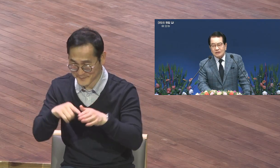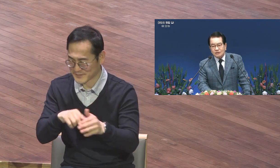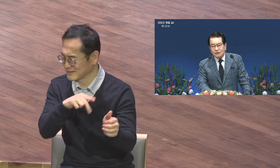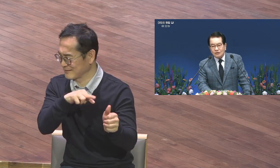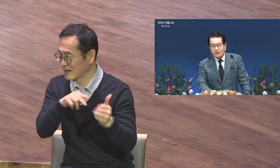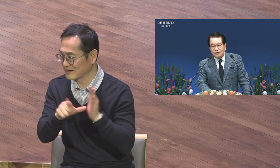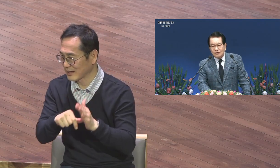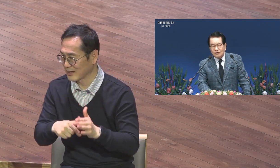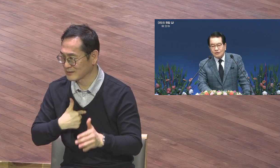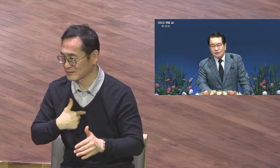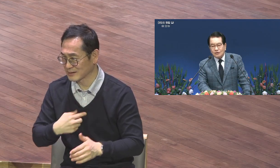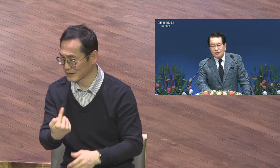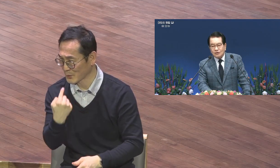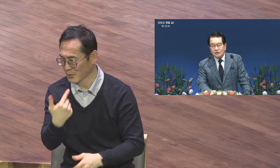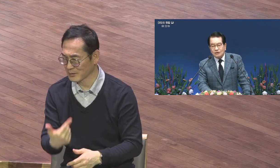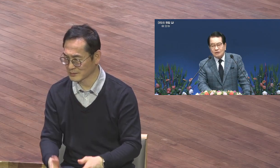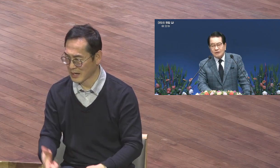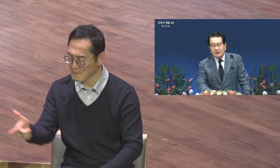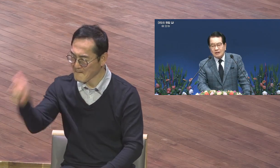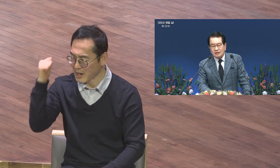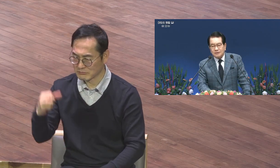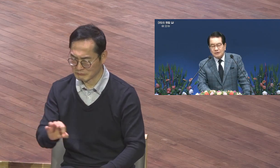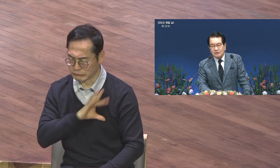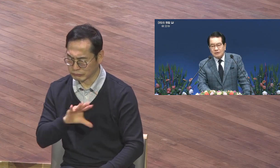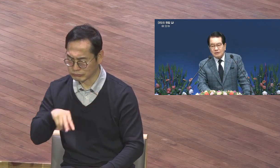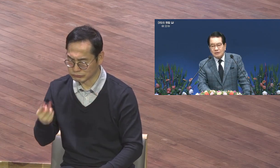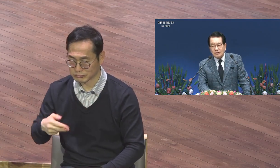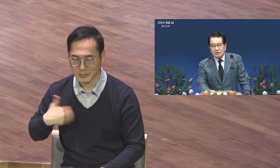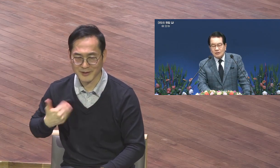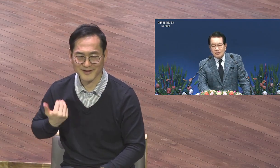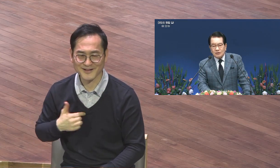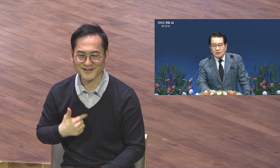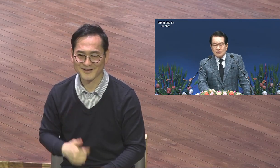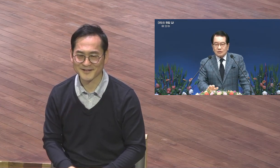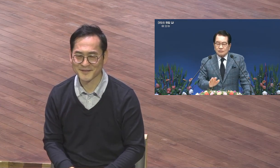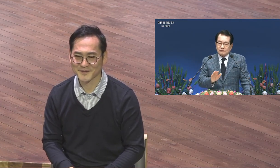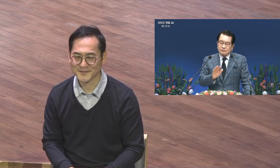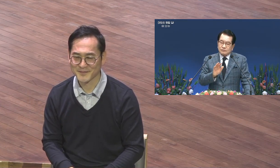왜냐하면 그리스도를 설명하려 그러면요.